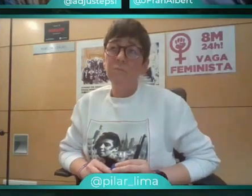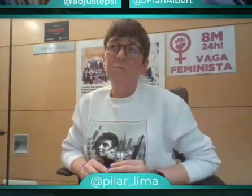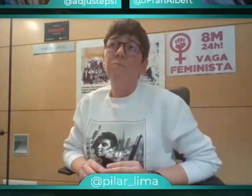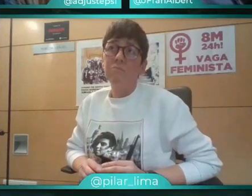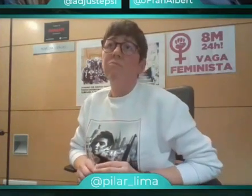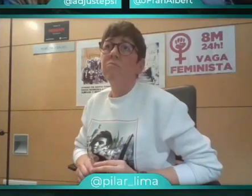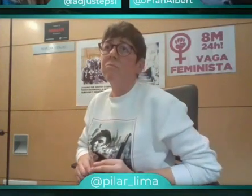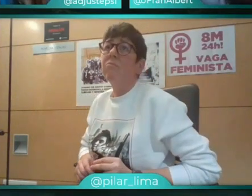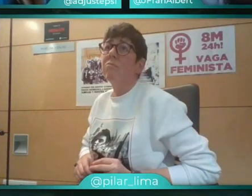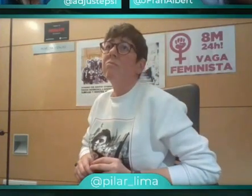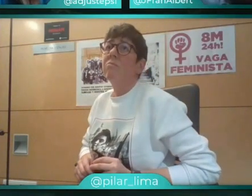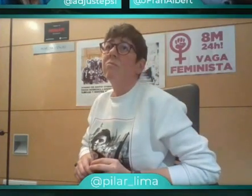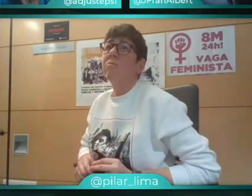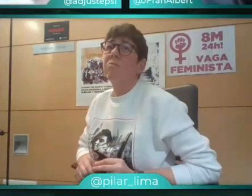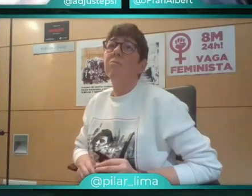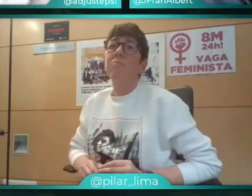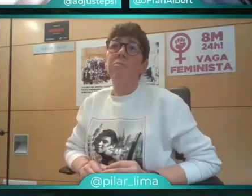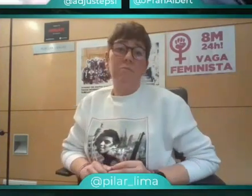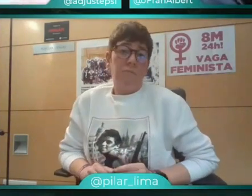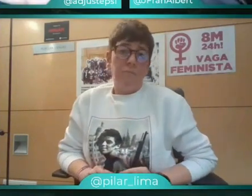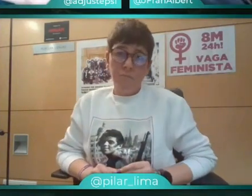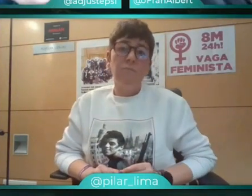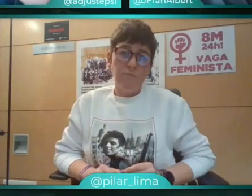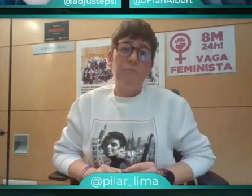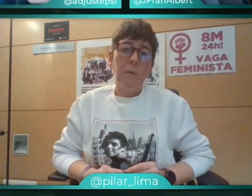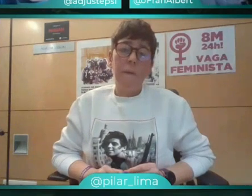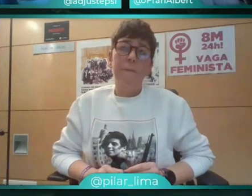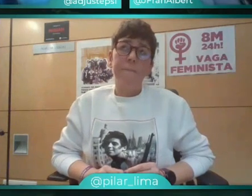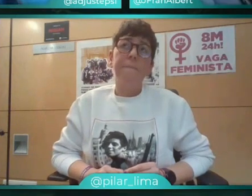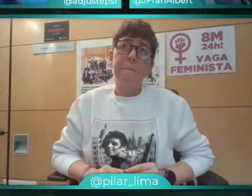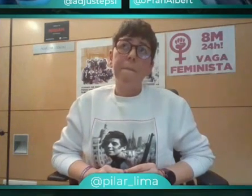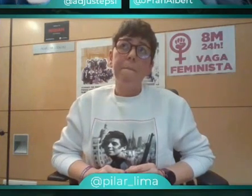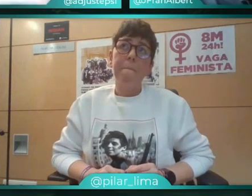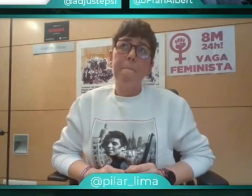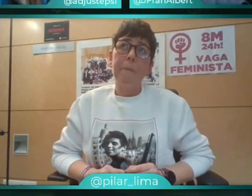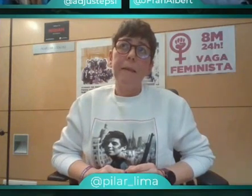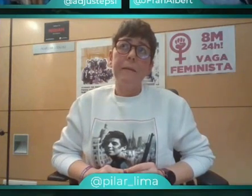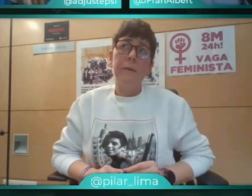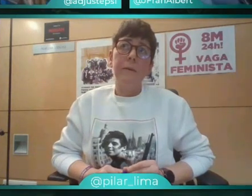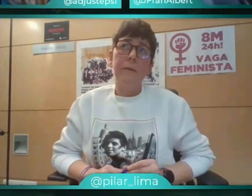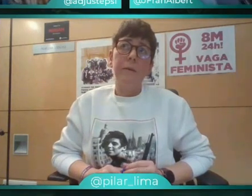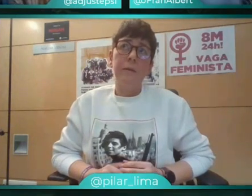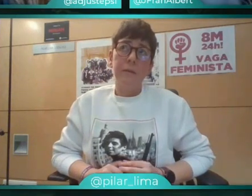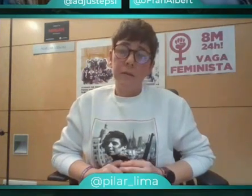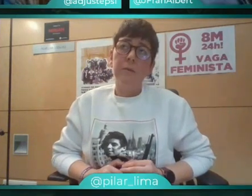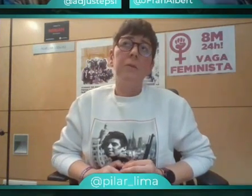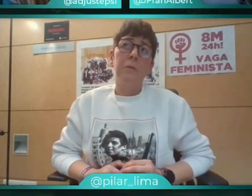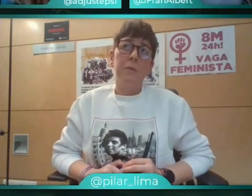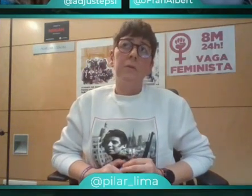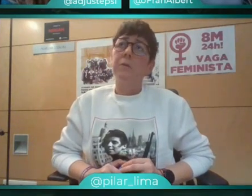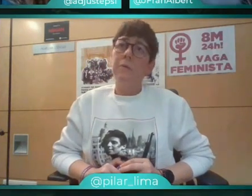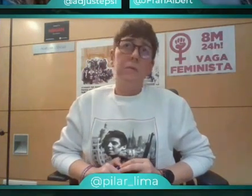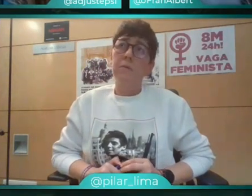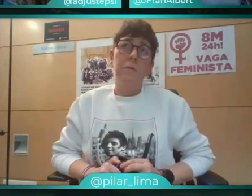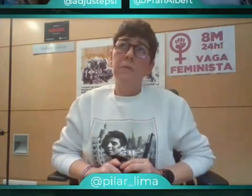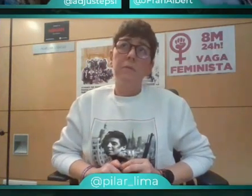tiene vida vida pública no que no es ni siquiera una política de primer nivel que esté saliendo siempre no es la mujer de